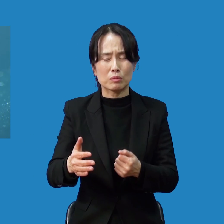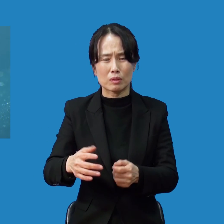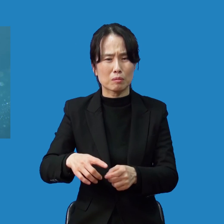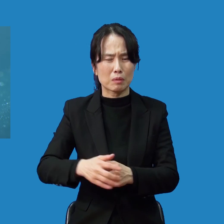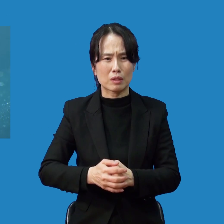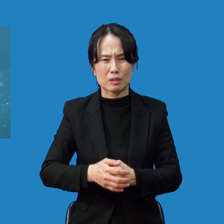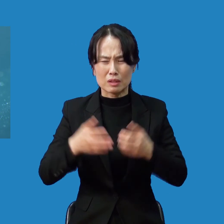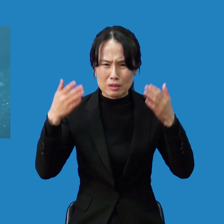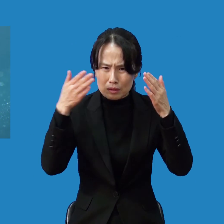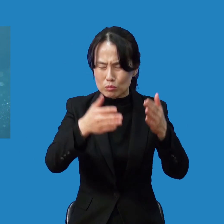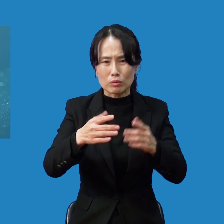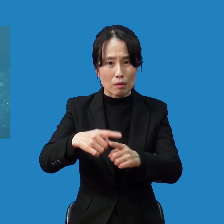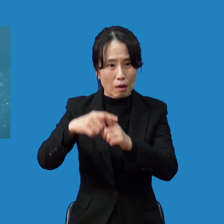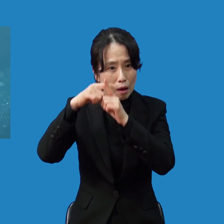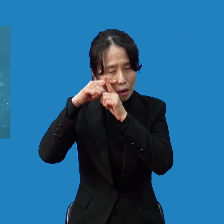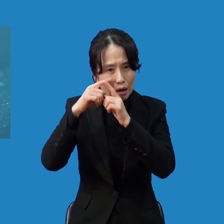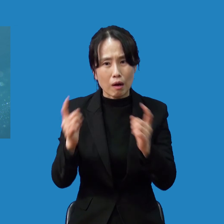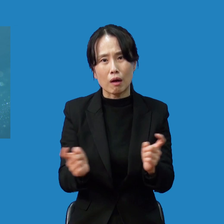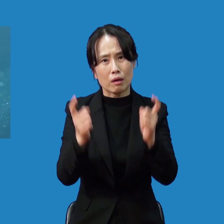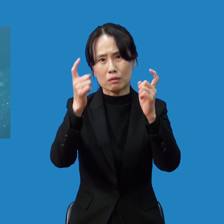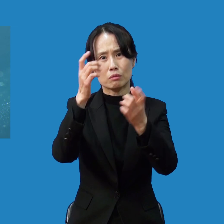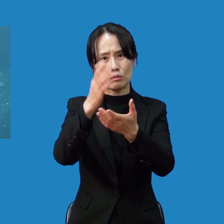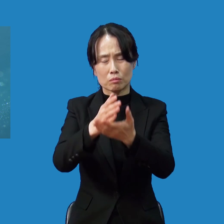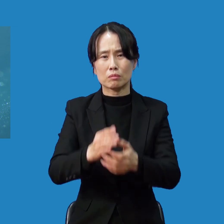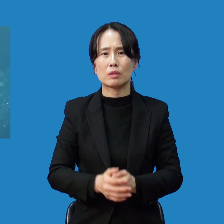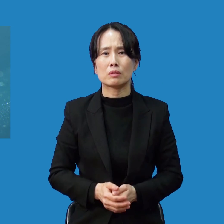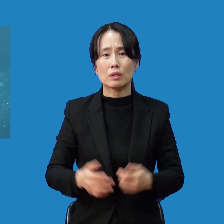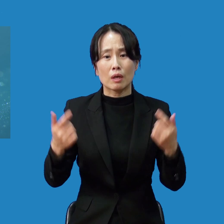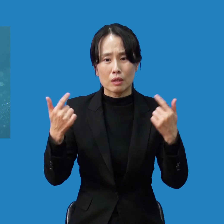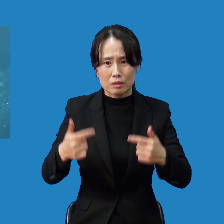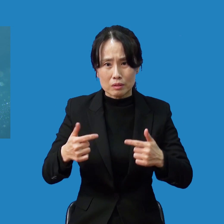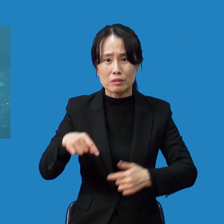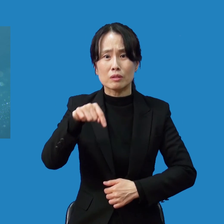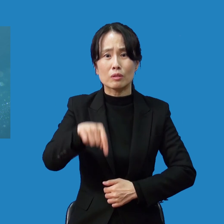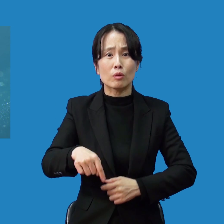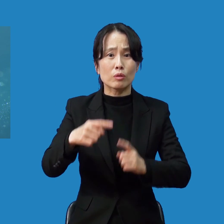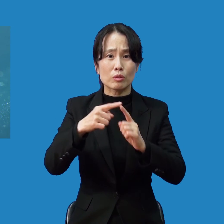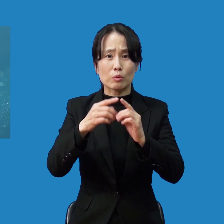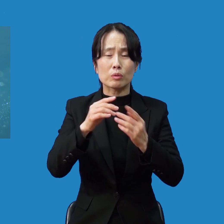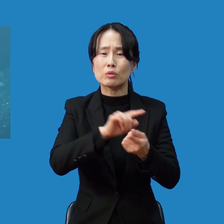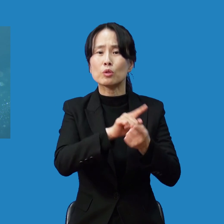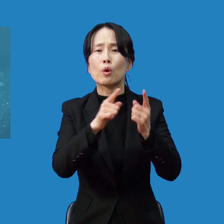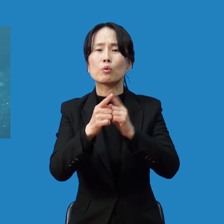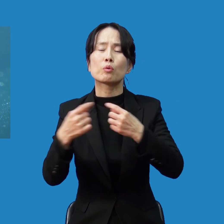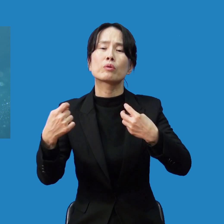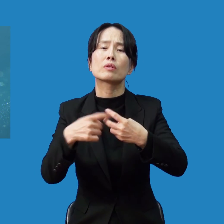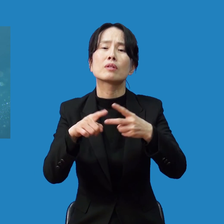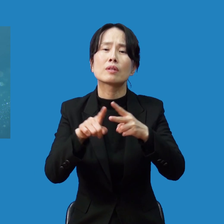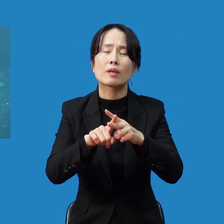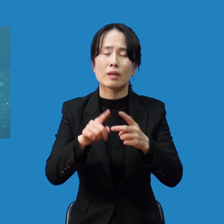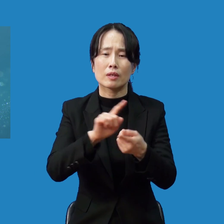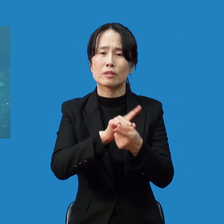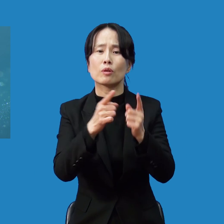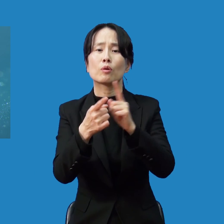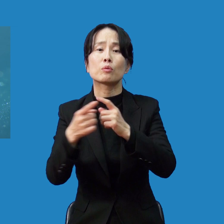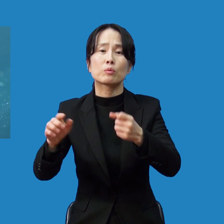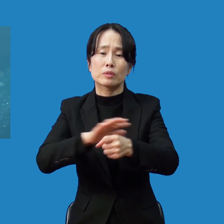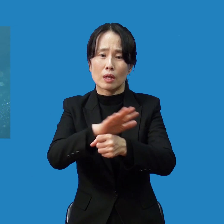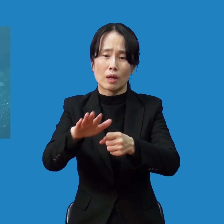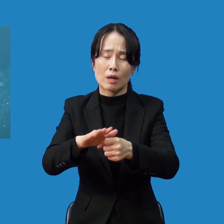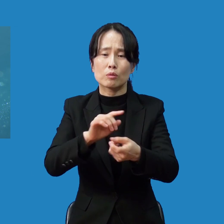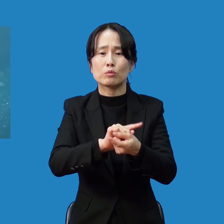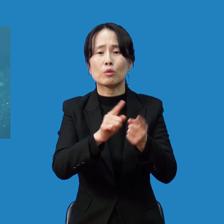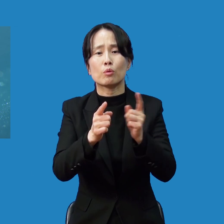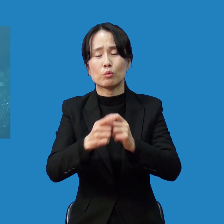이 서문교회도 늘 서로 이해하고 서로 사랑하고 서로 관용이 넘치는 그런 공동체